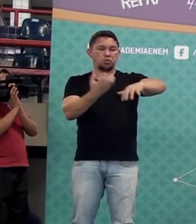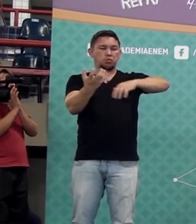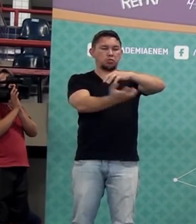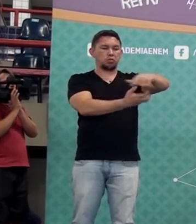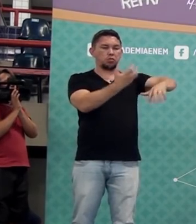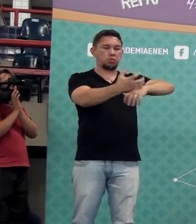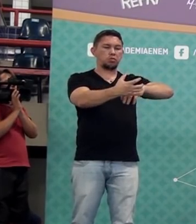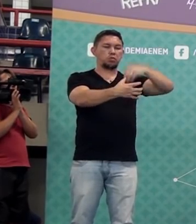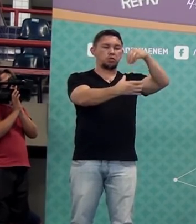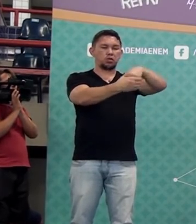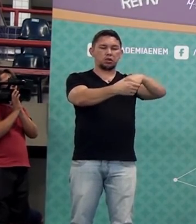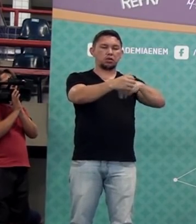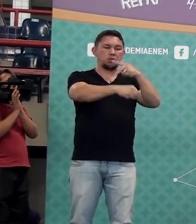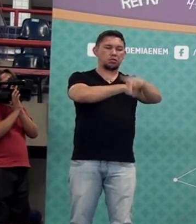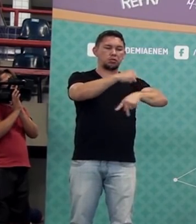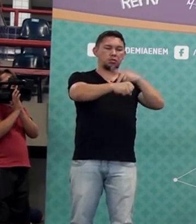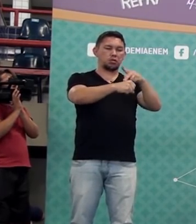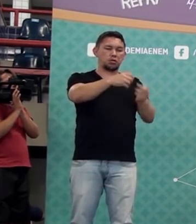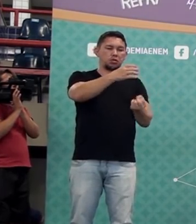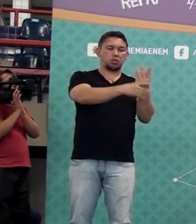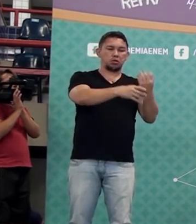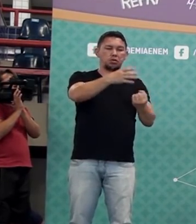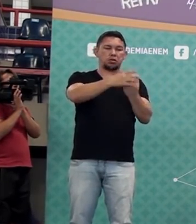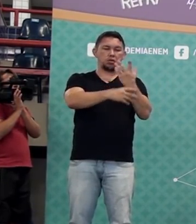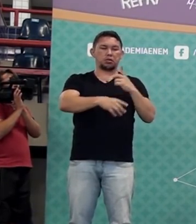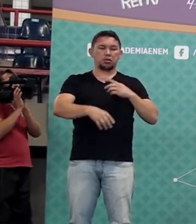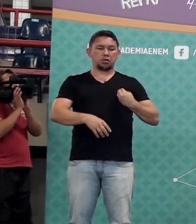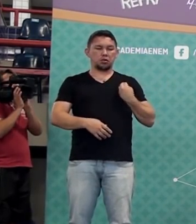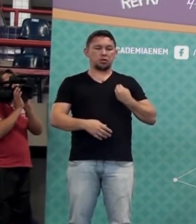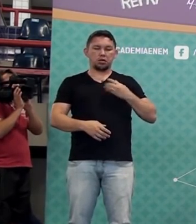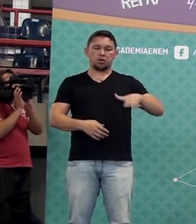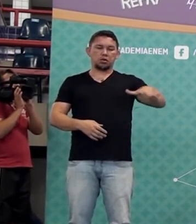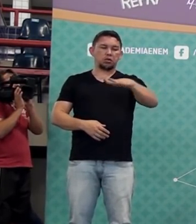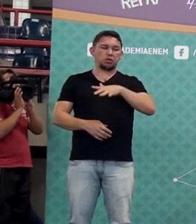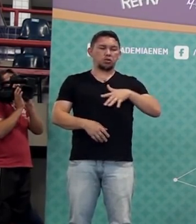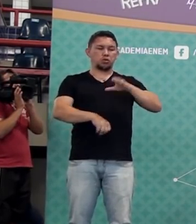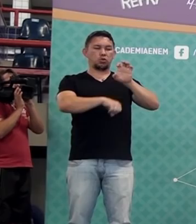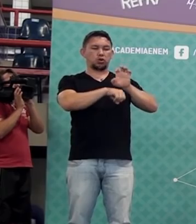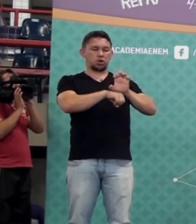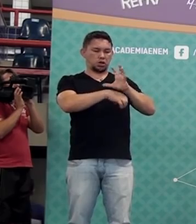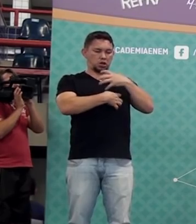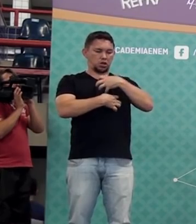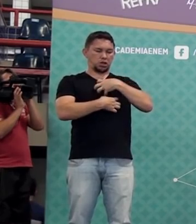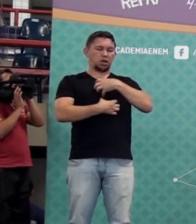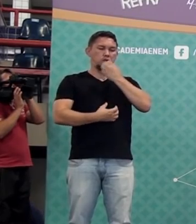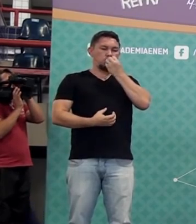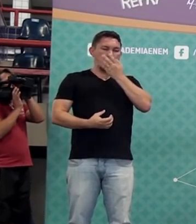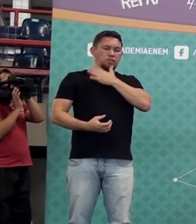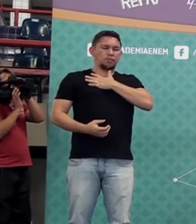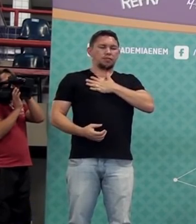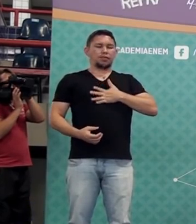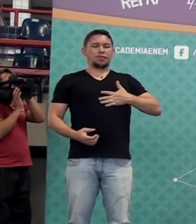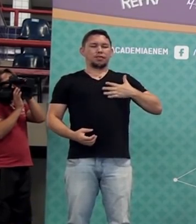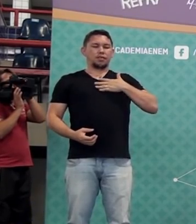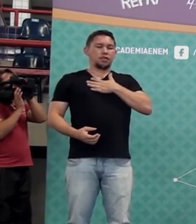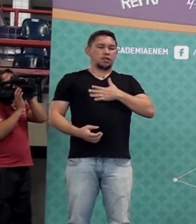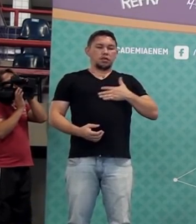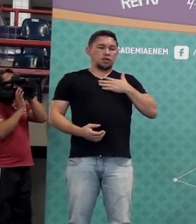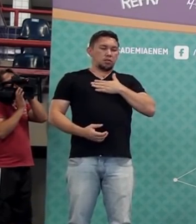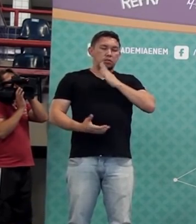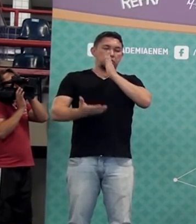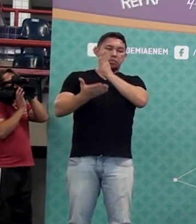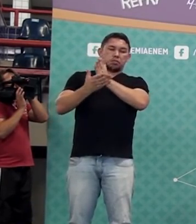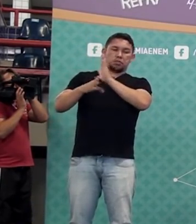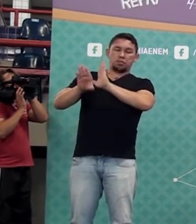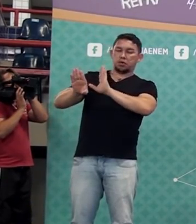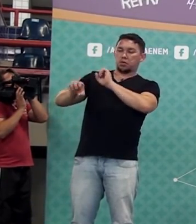socialistas naqueles países. Aí surgiu o chamado Estado de Bem-Estar Social, quer dizer, na verdade, para barrar o avanço do